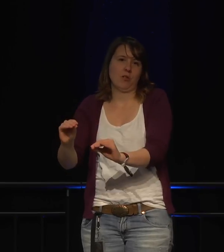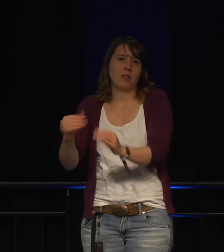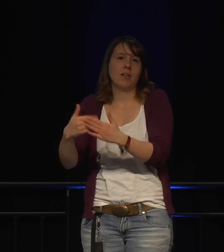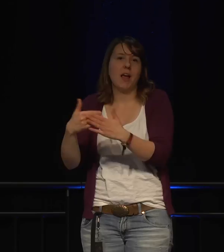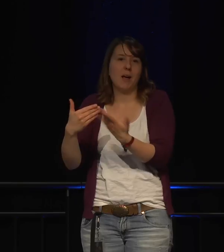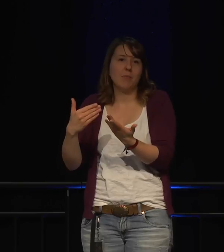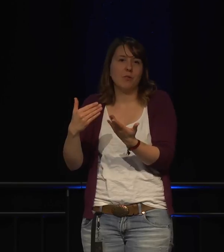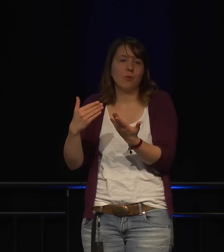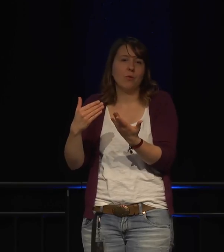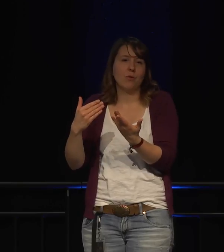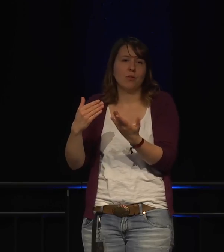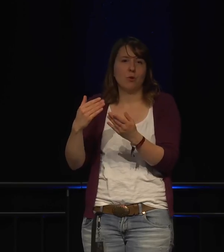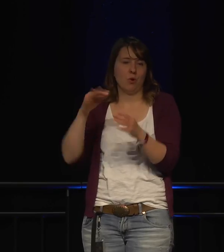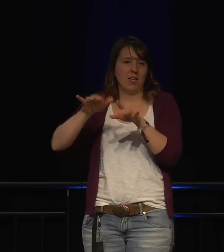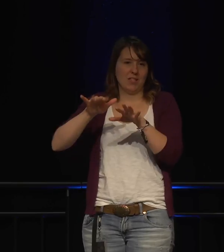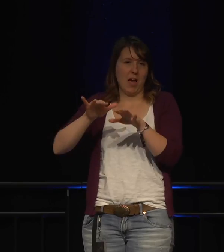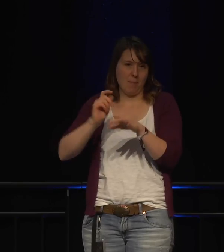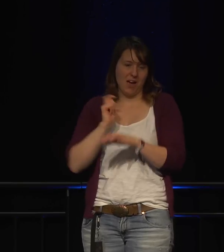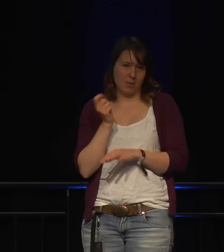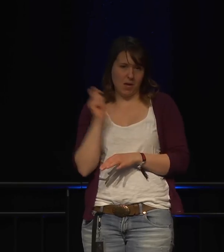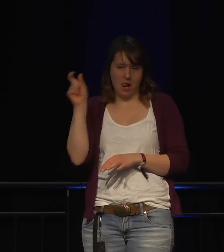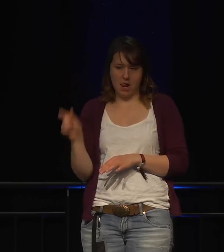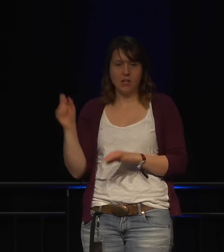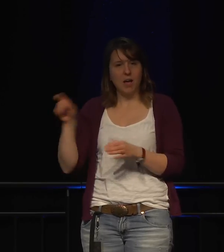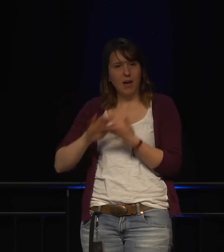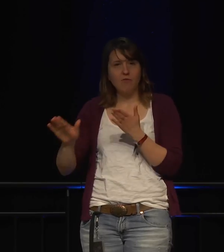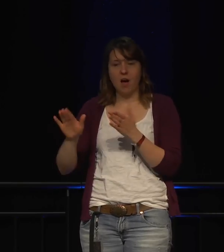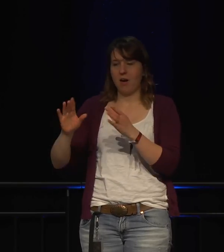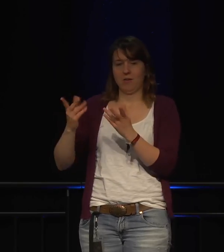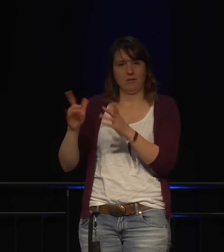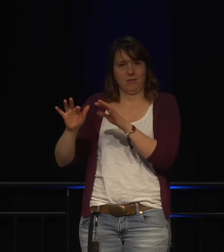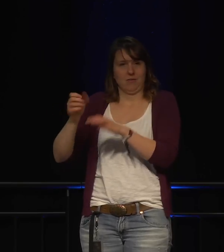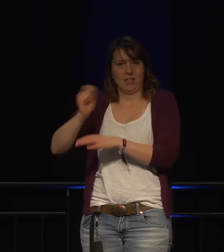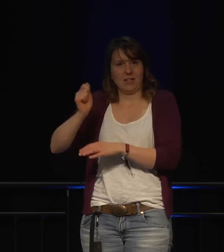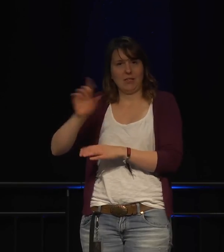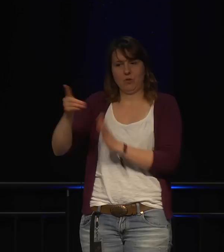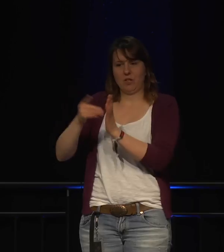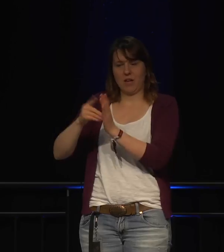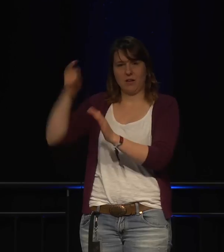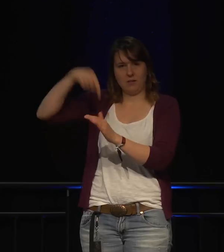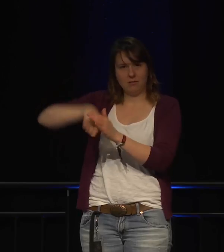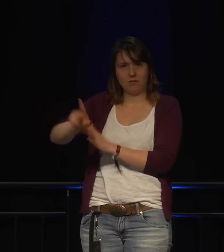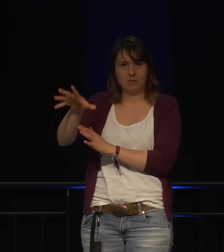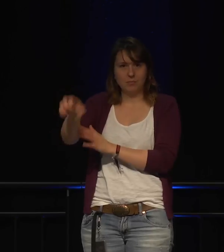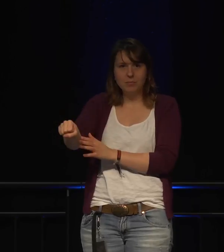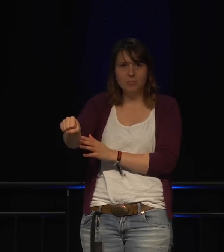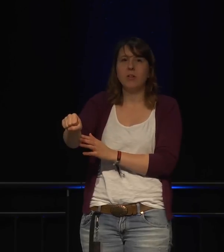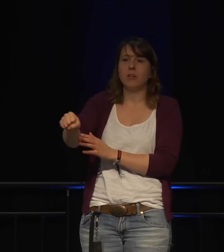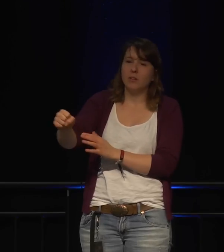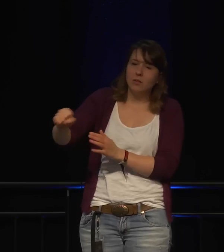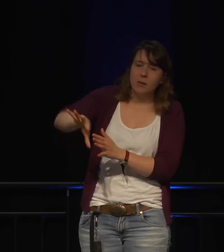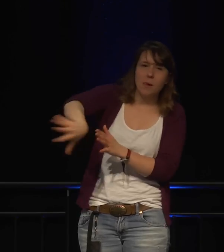Así que unos criminales, cibercriminales, podían acceder a esos datos del casino